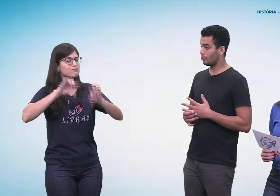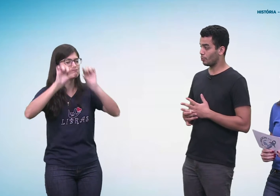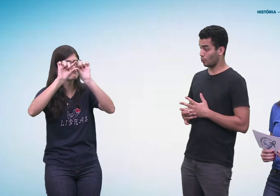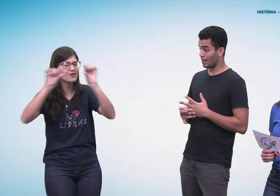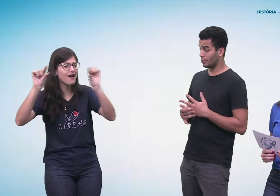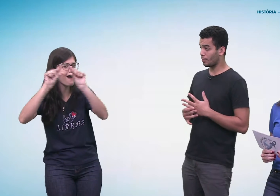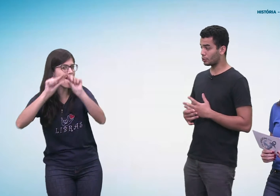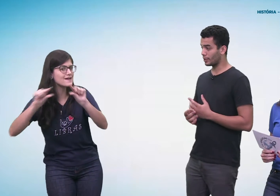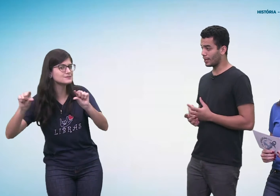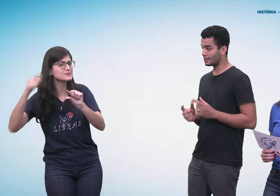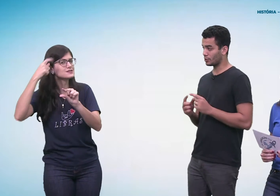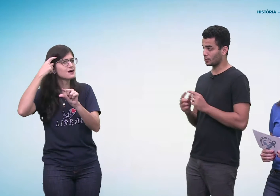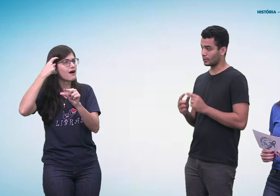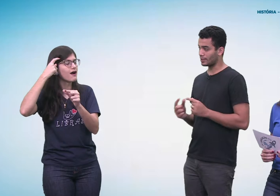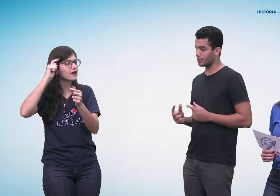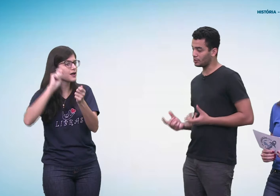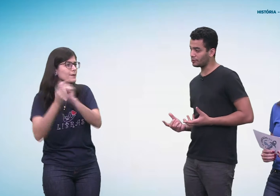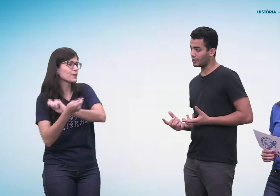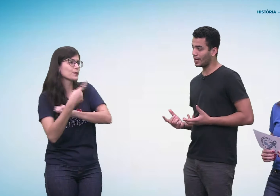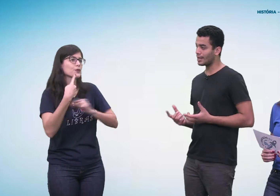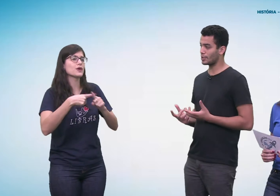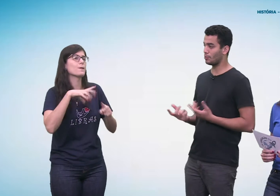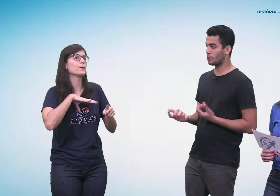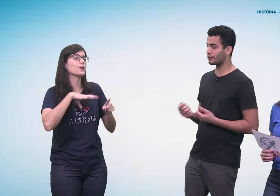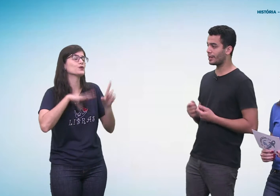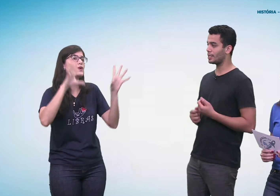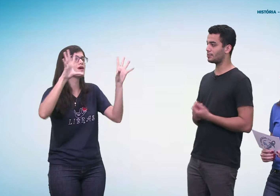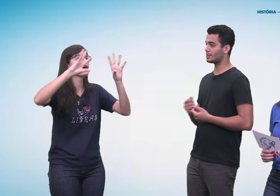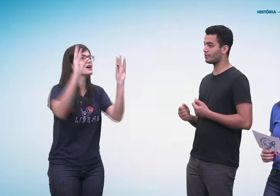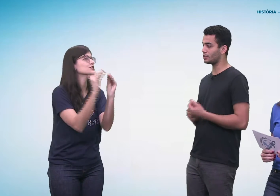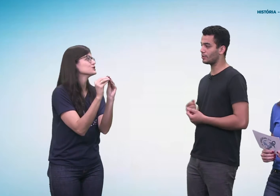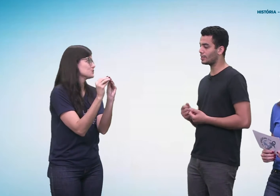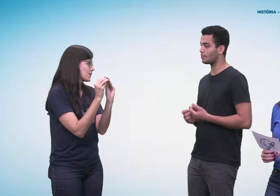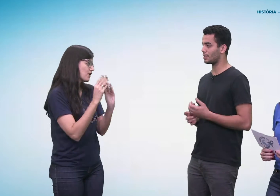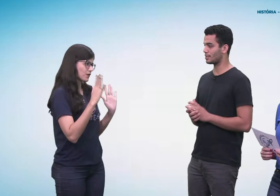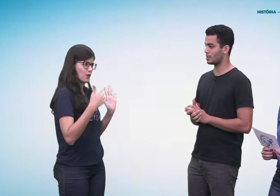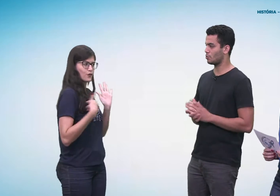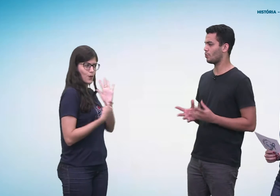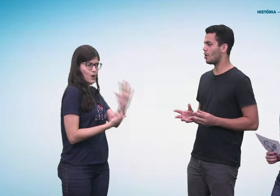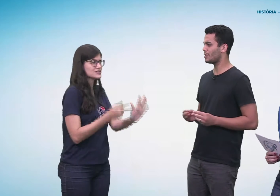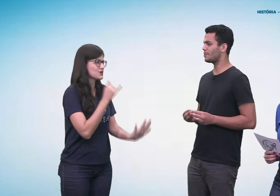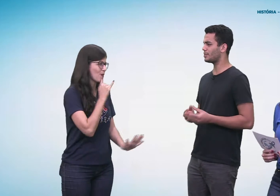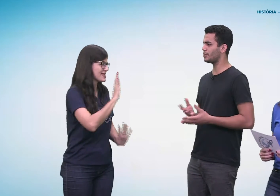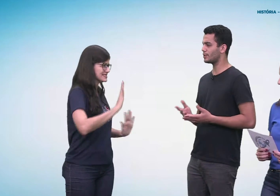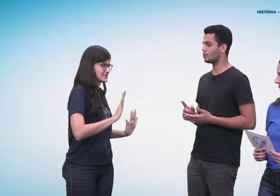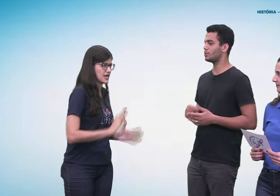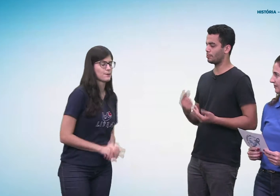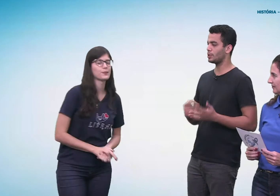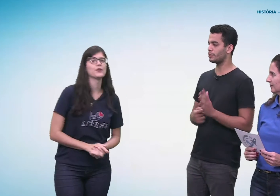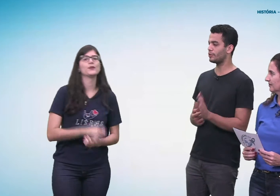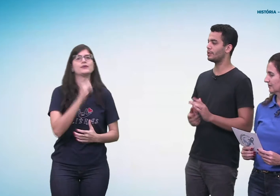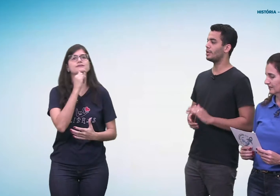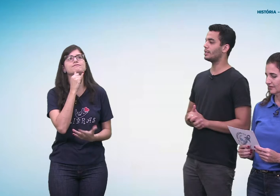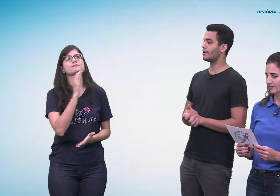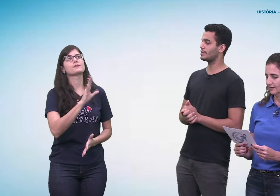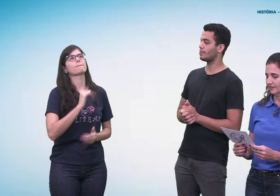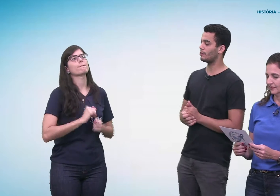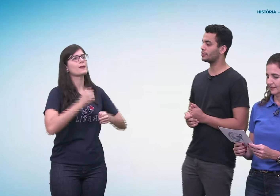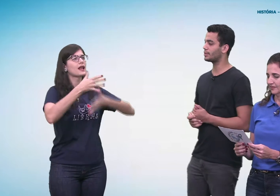Então, a língua portuguesa, a estruturação de frase era um pouco diferente, precisava de ter uma adaptação, uma espécie de resumo. Depois eu vou dar um exemplo, vou mostrar